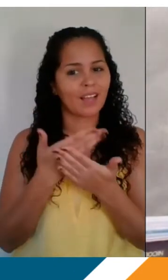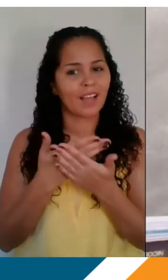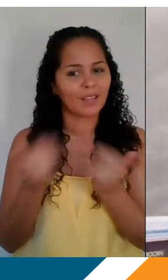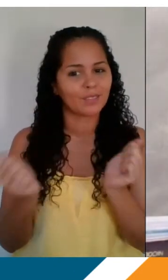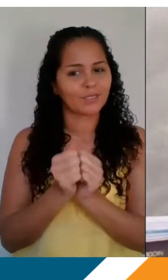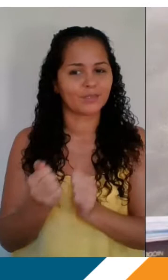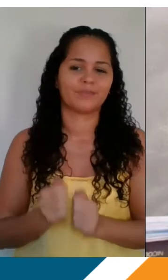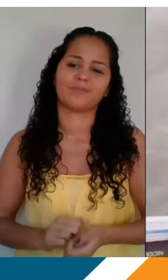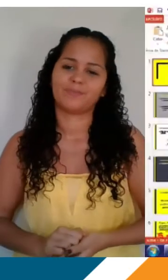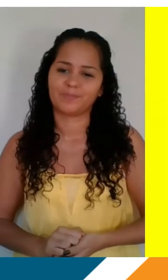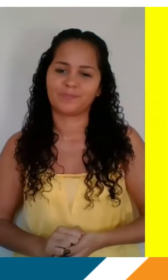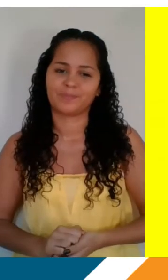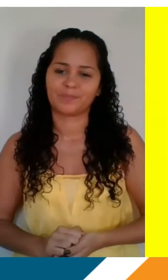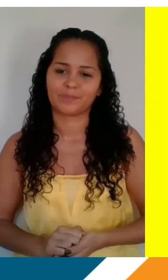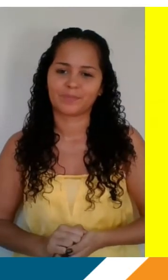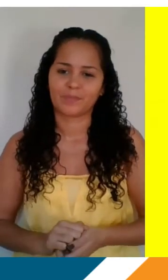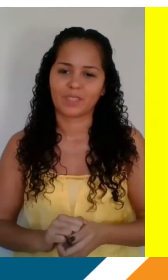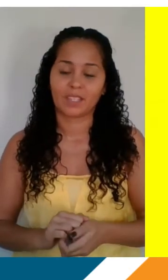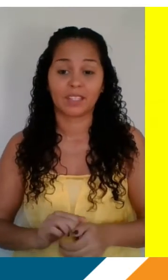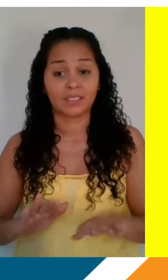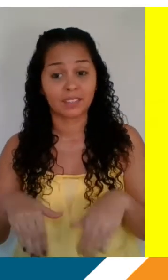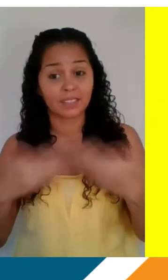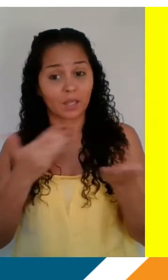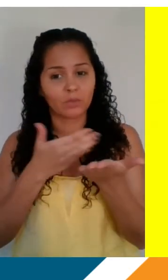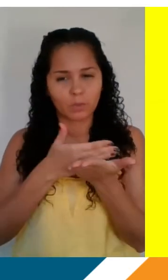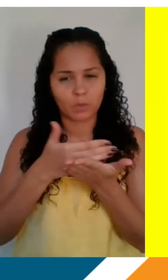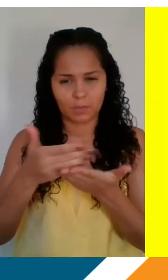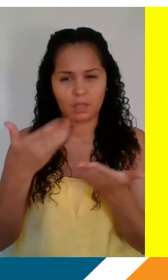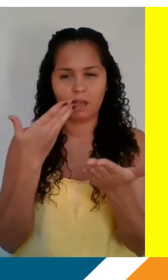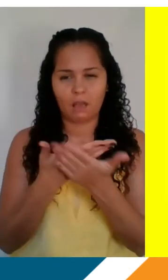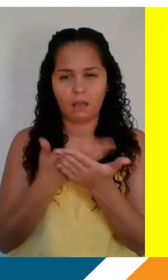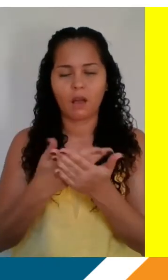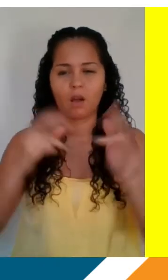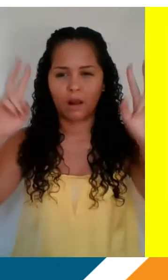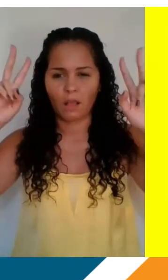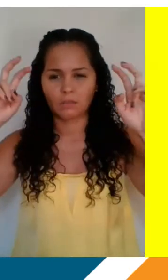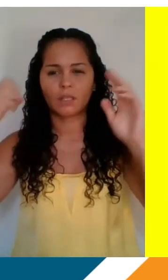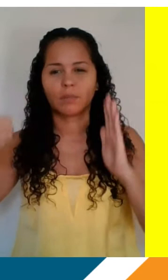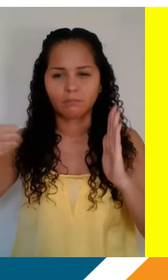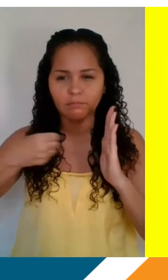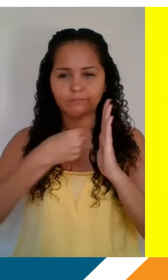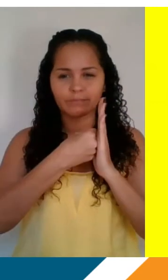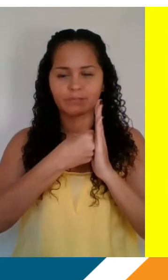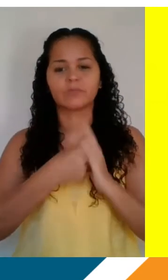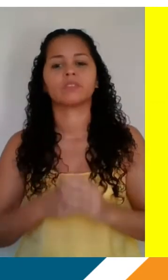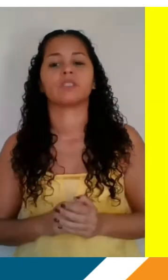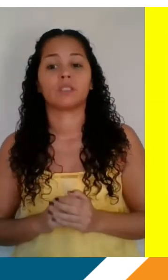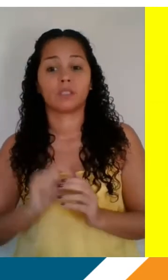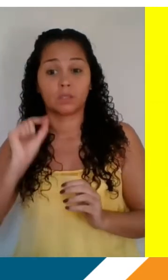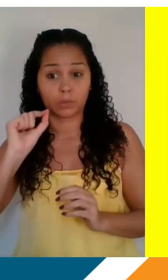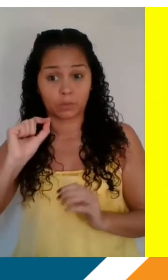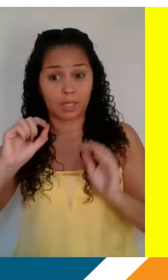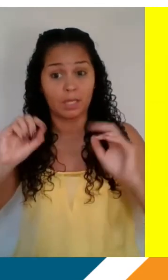poder acompanhar nossa aula. Bom, pessoal, vamos começar, nossa aula sobre colisões, que é referente